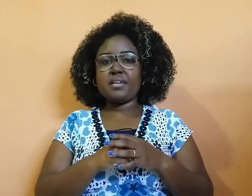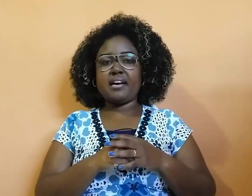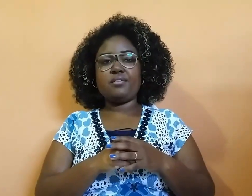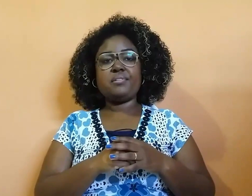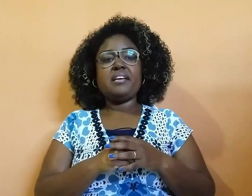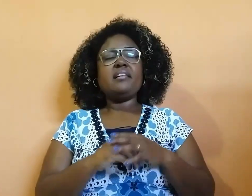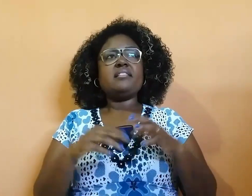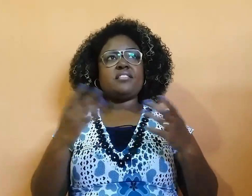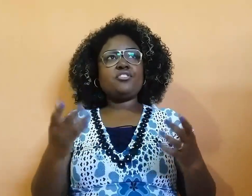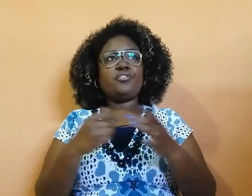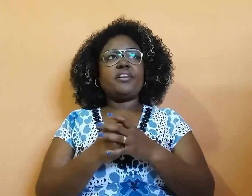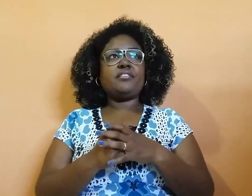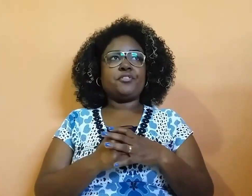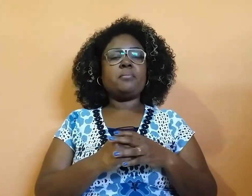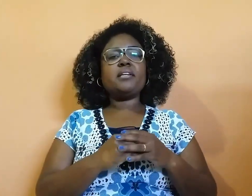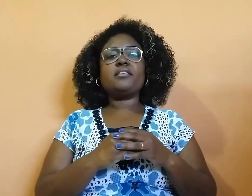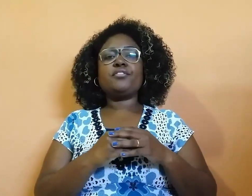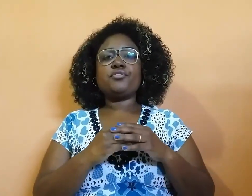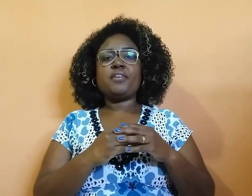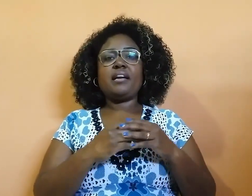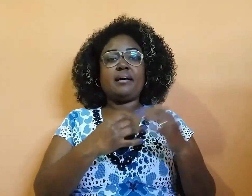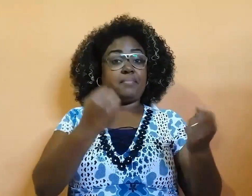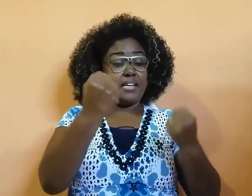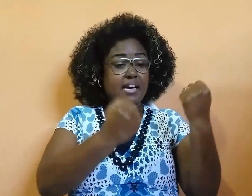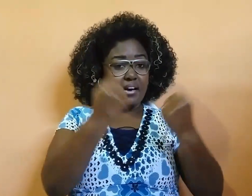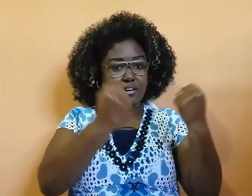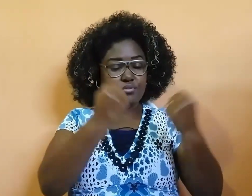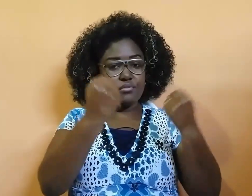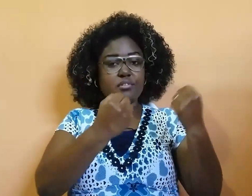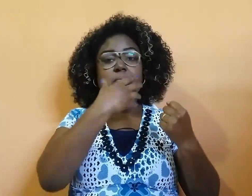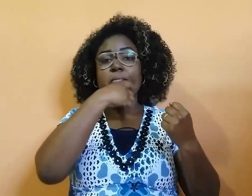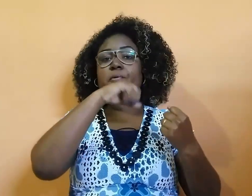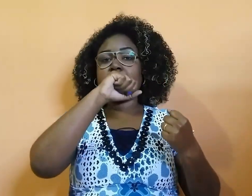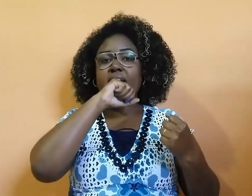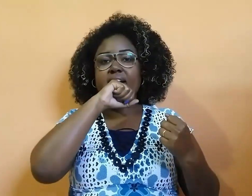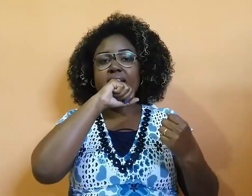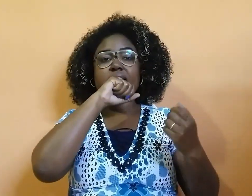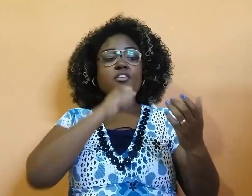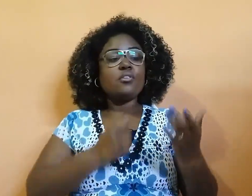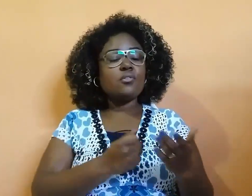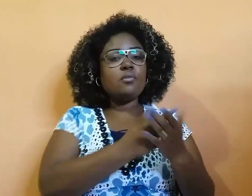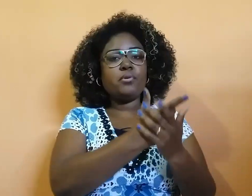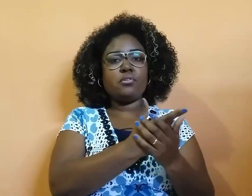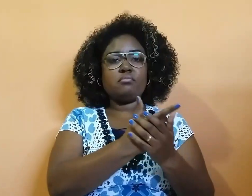um carro se eu estiver afirmando eu vou falar o carro do meu pai contou